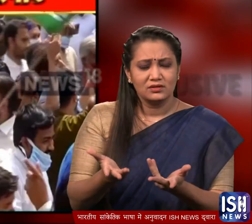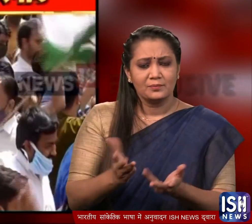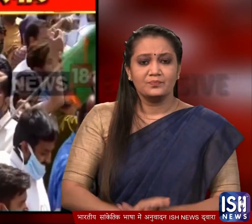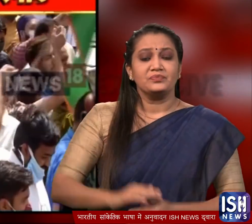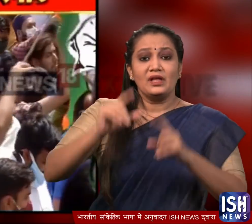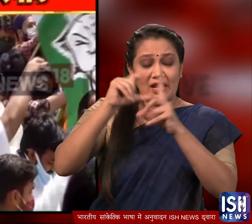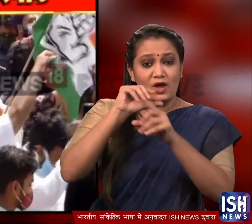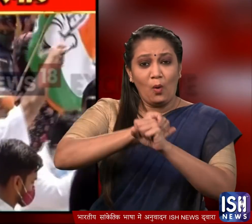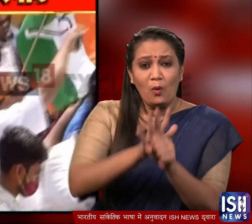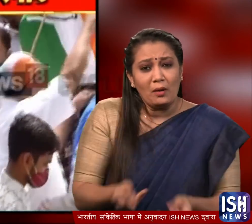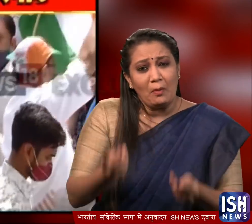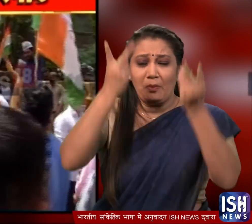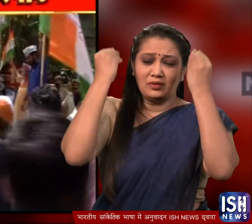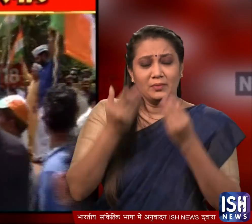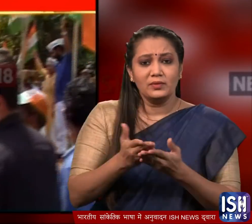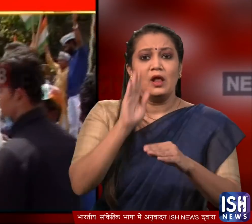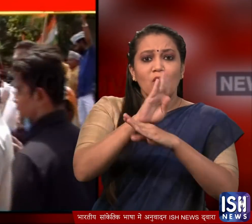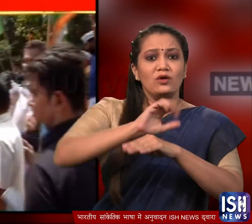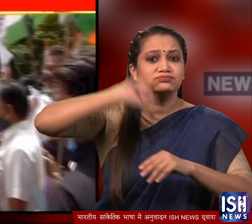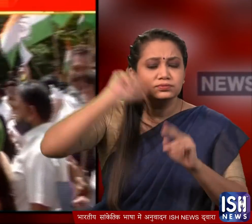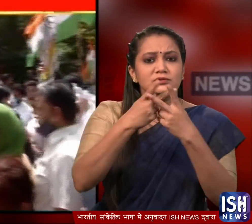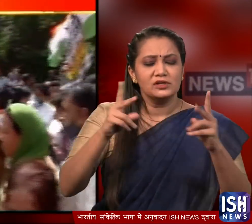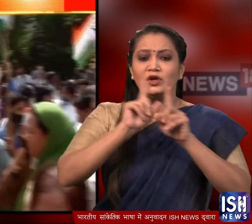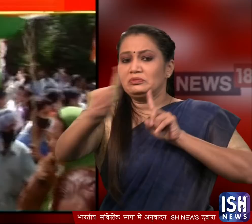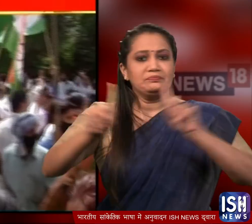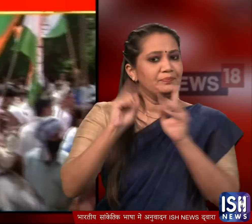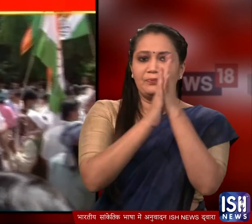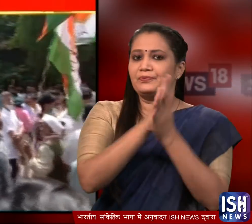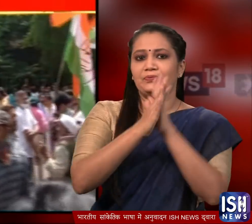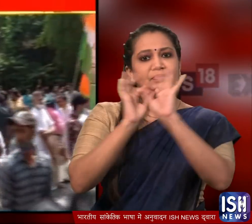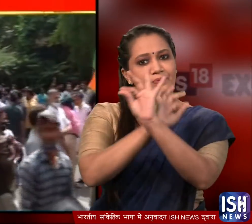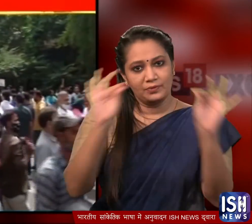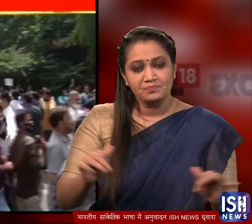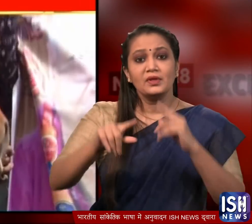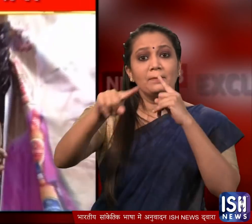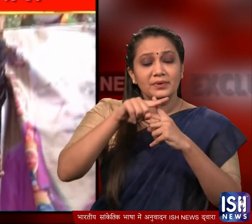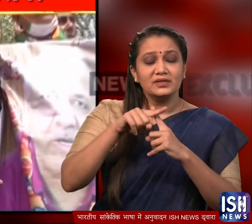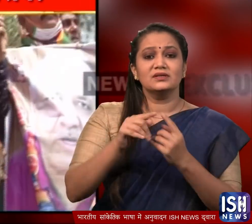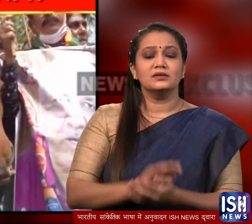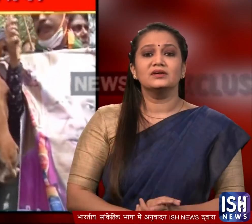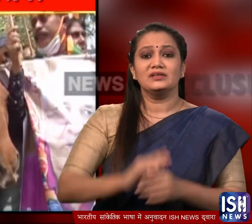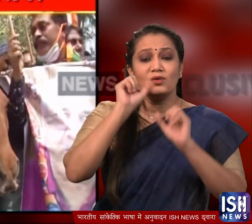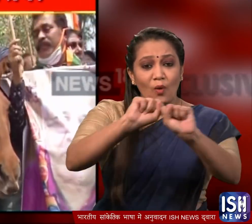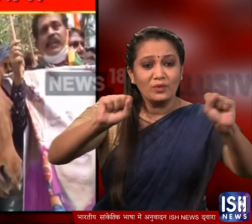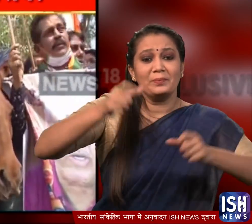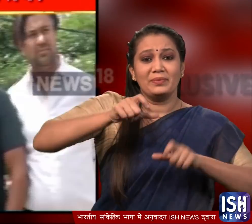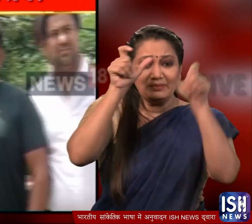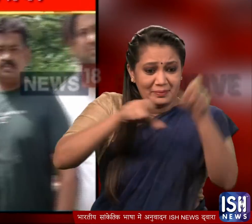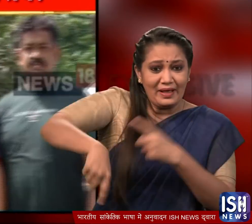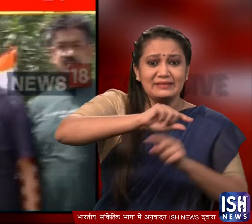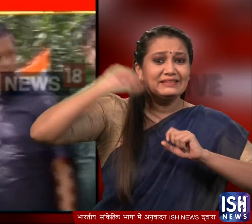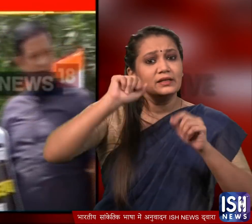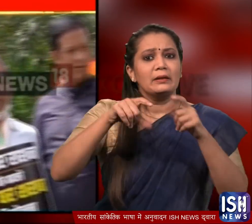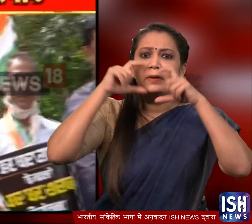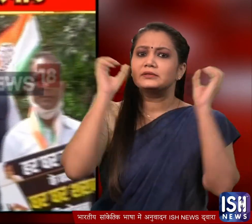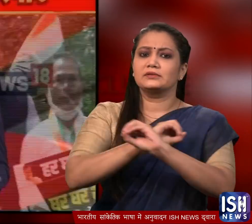में कोरोना के मरीज भी बहुत तेजी से बढ़ रहे हैं, लेकिन कांग्रेस के इस प्रदर्शन में सोशल डिस्टेंसिंग तो बहुत दूर की बात रही। ज्यादातर प्रदर्शनकारियों के चेहरों पर